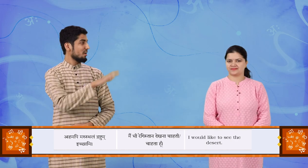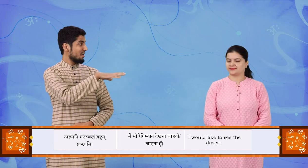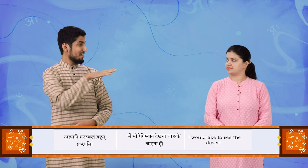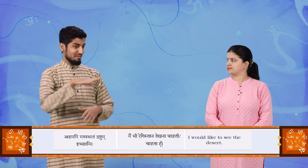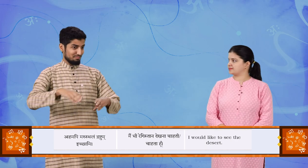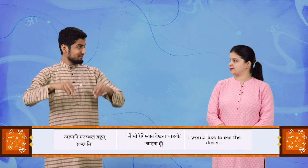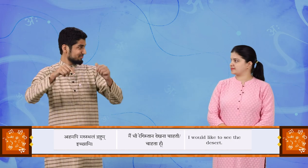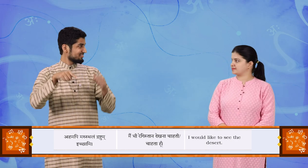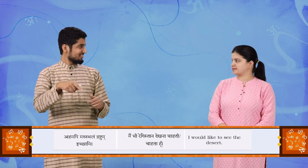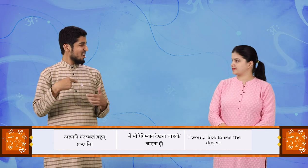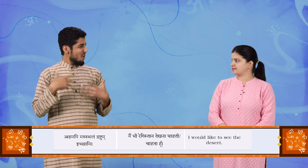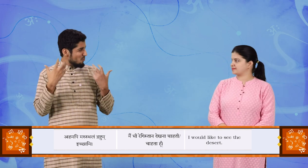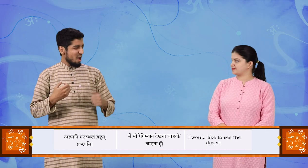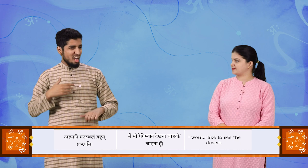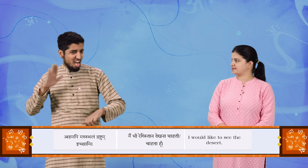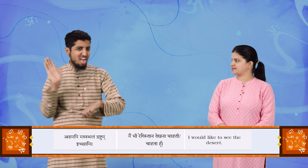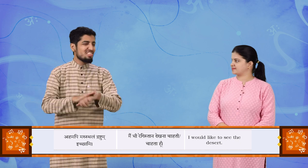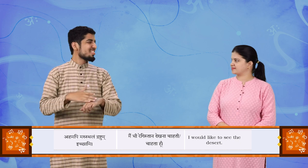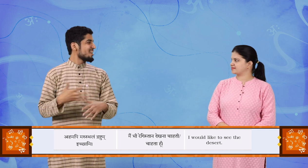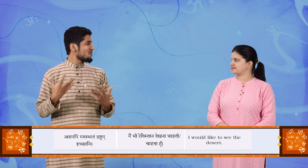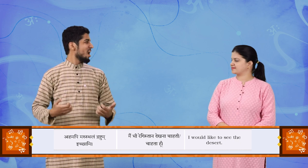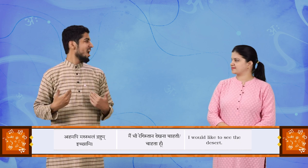ने कहा मापी मरुस्थल अदरक में इच्छा में है